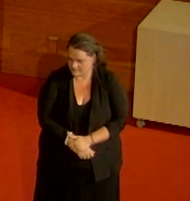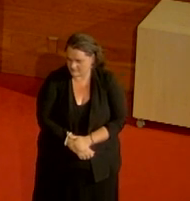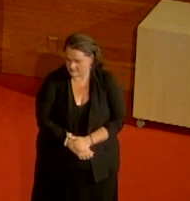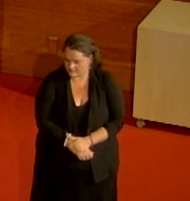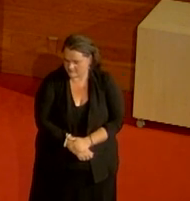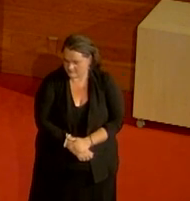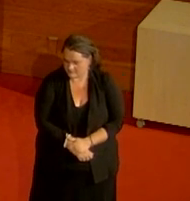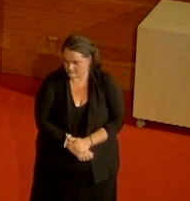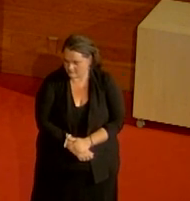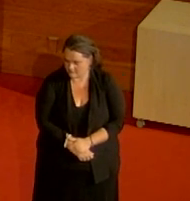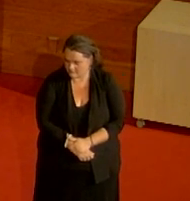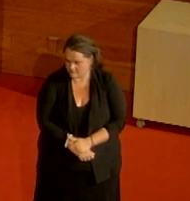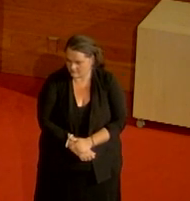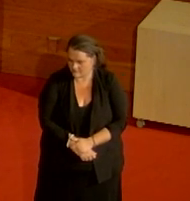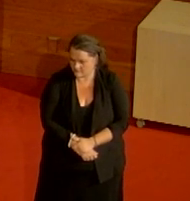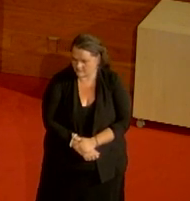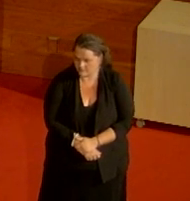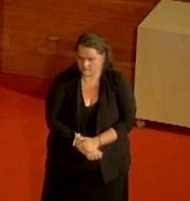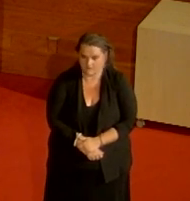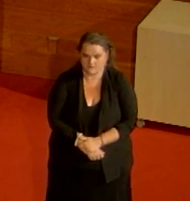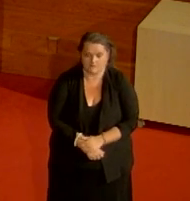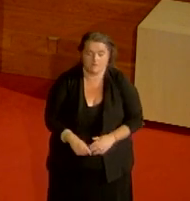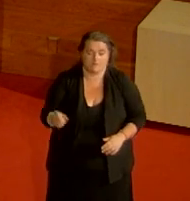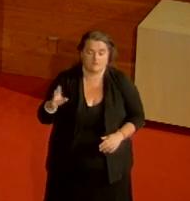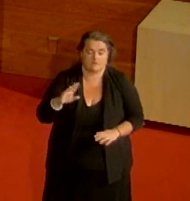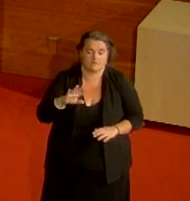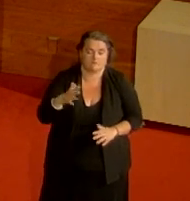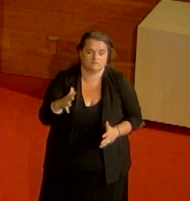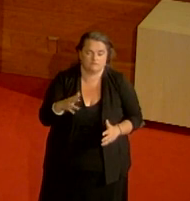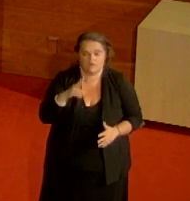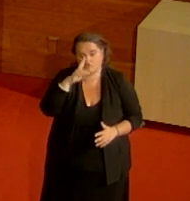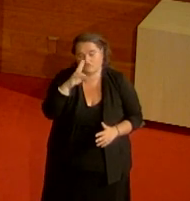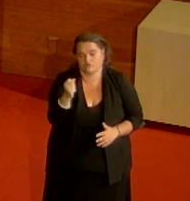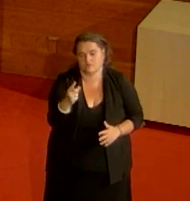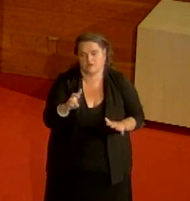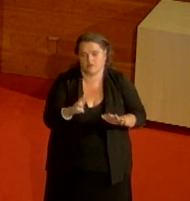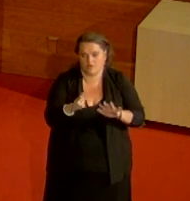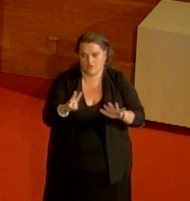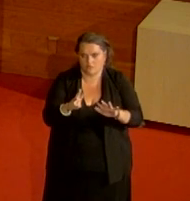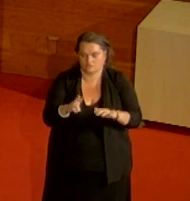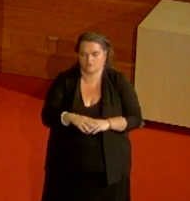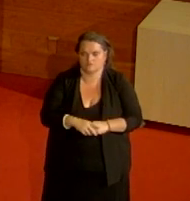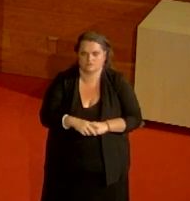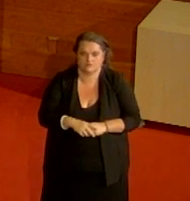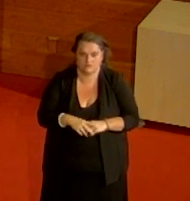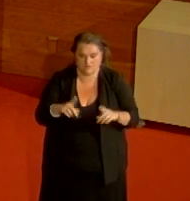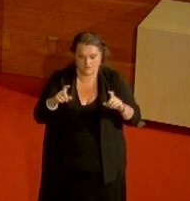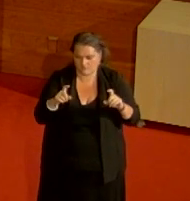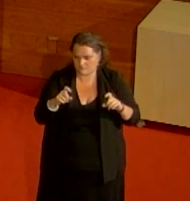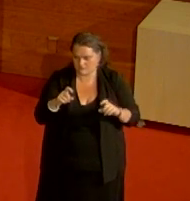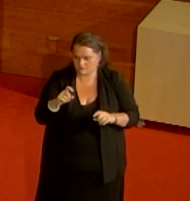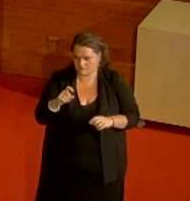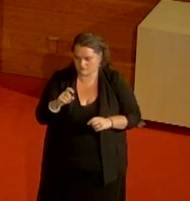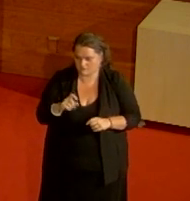a ella eh en torno al año 2008 aproximadamente casi todos los medios que sacaban la fotografía